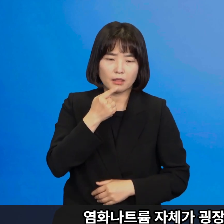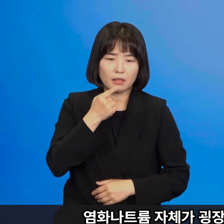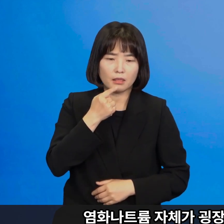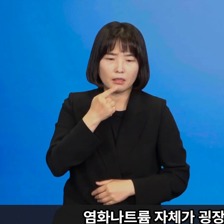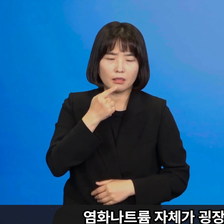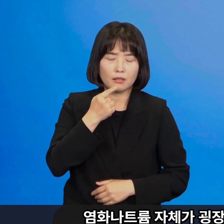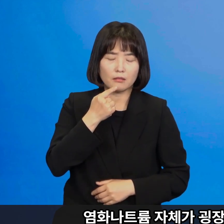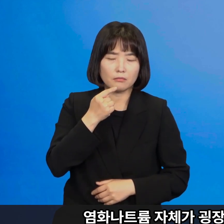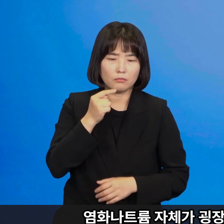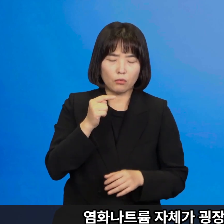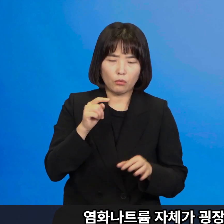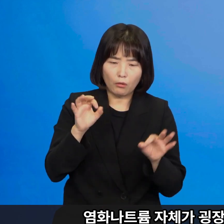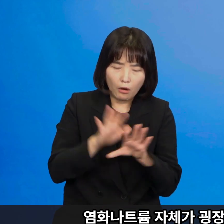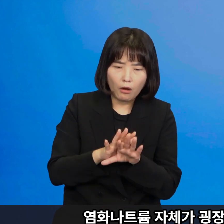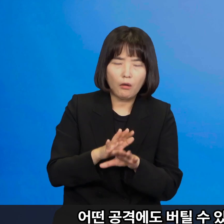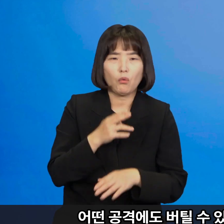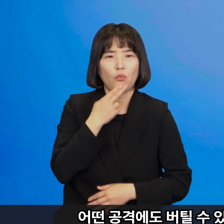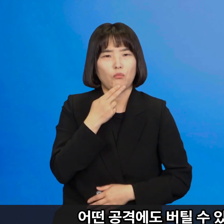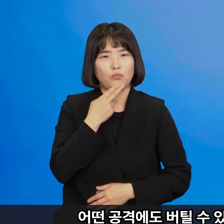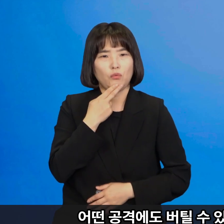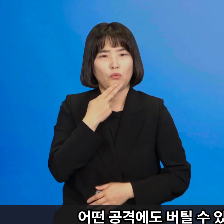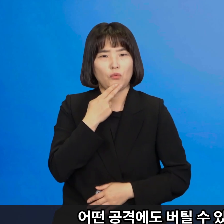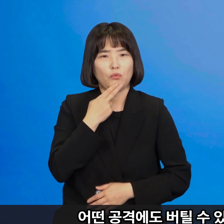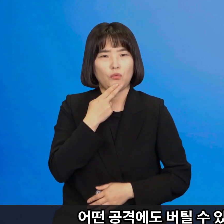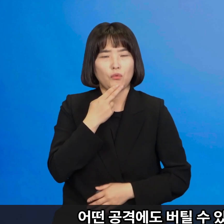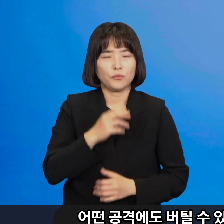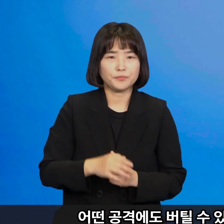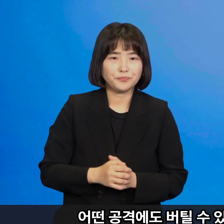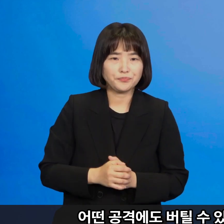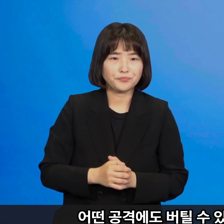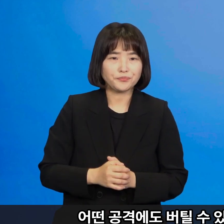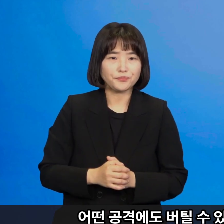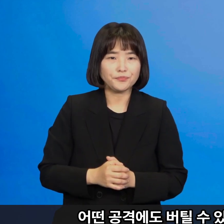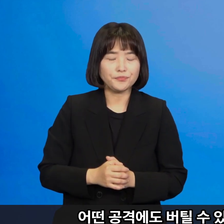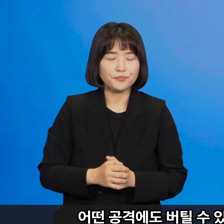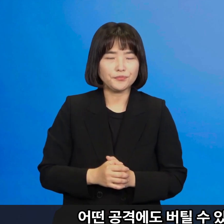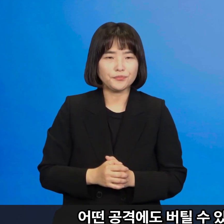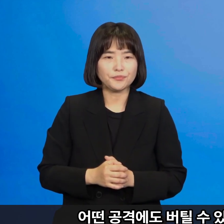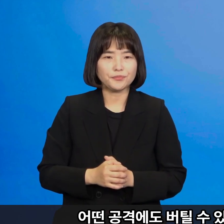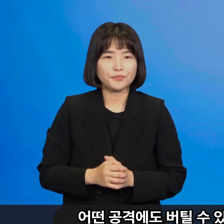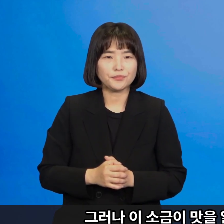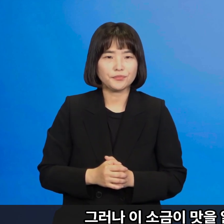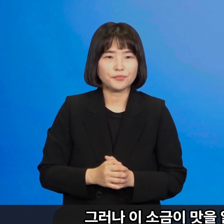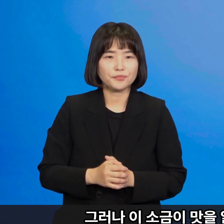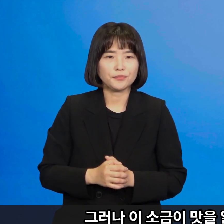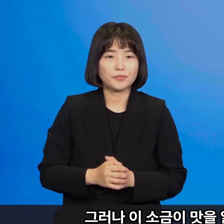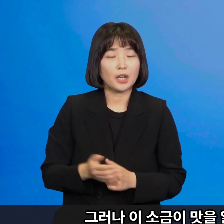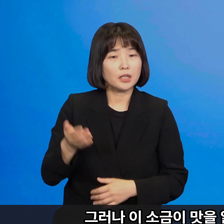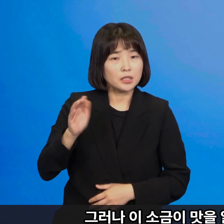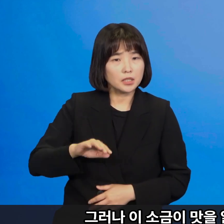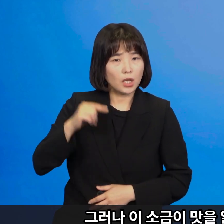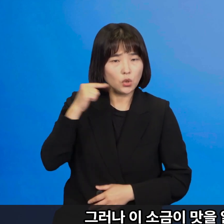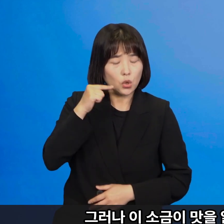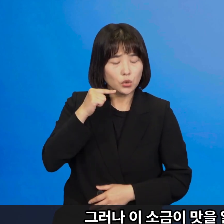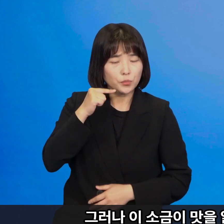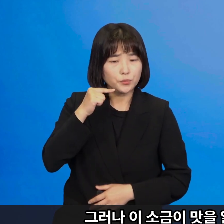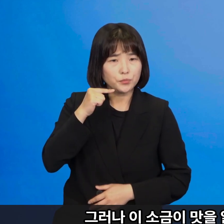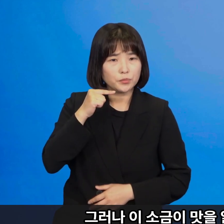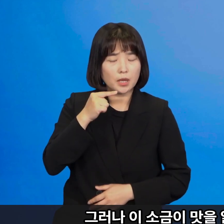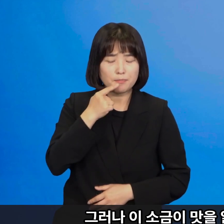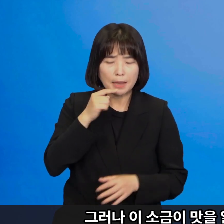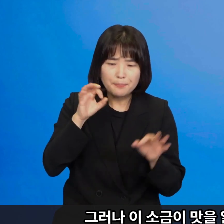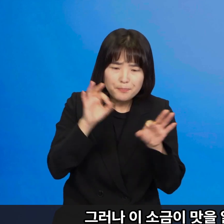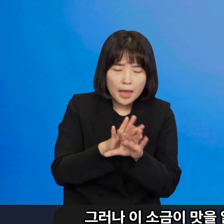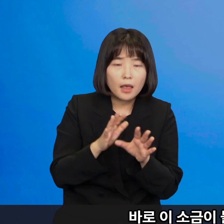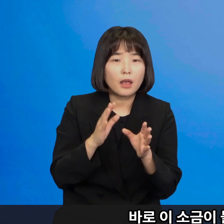굉장히 안정적인 화합물이라서 어떤 공격에도 버틸 수 있는 저항력이 있다고 합니다. 그러나 이 소금이 맛을 잃어버리는 경우가